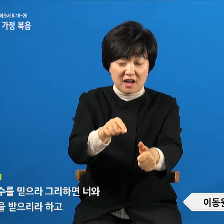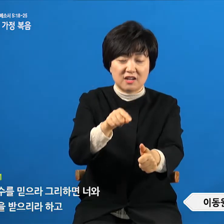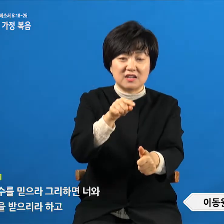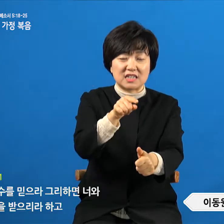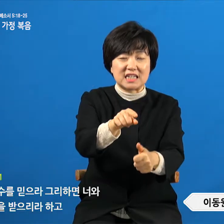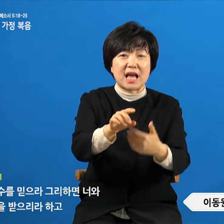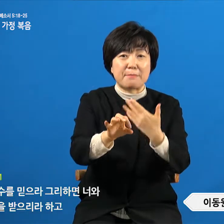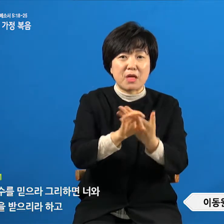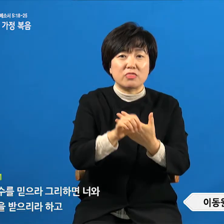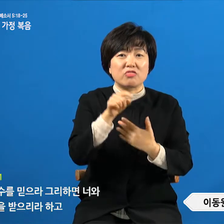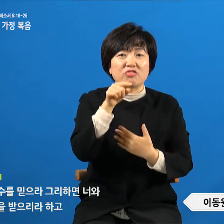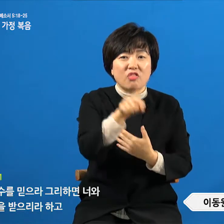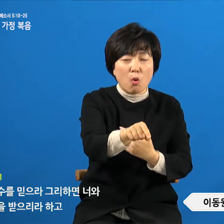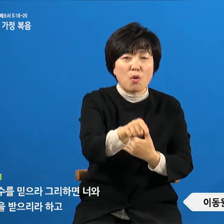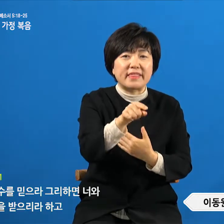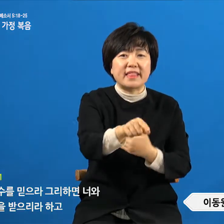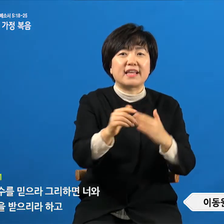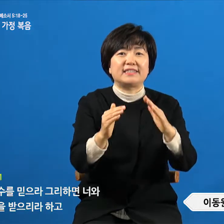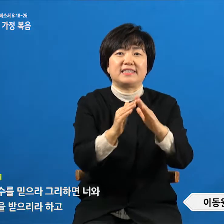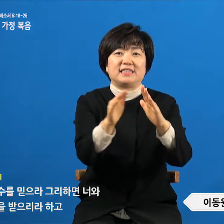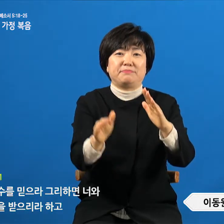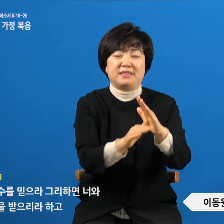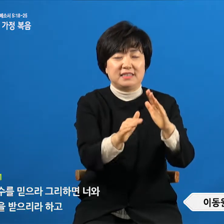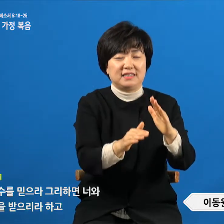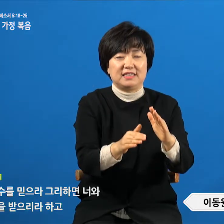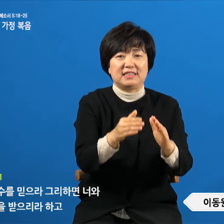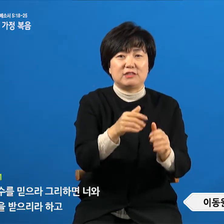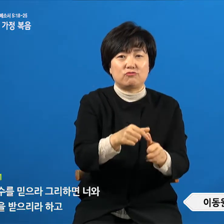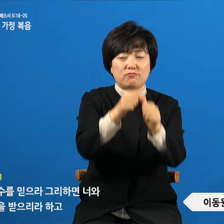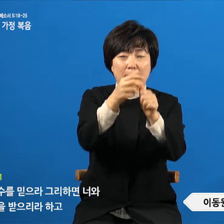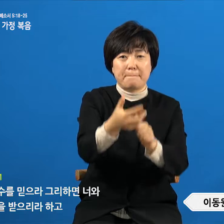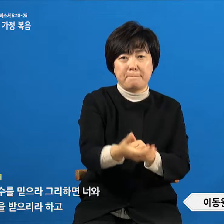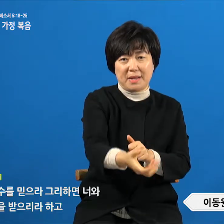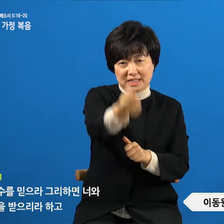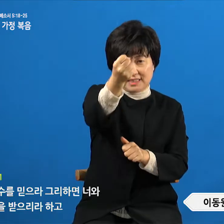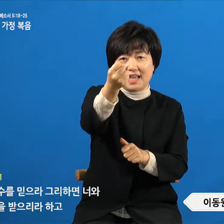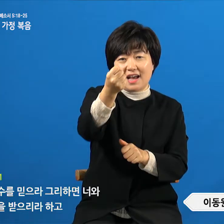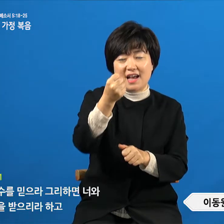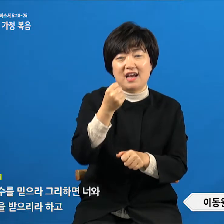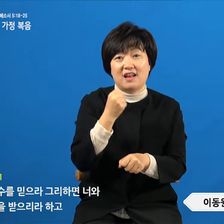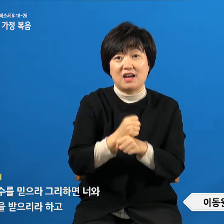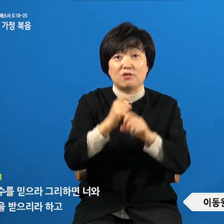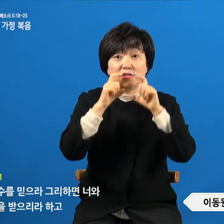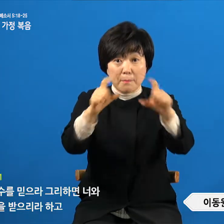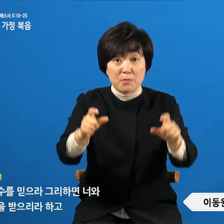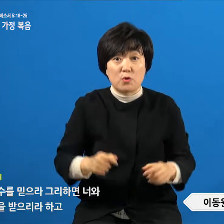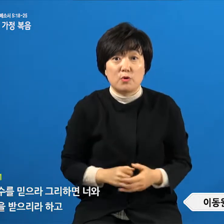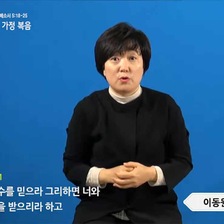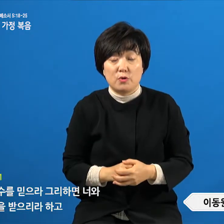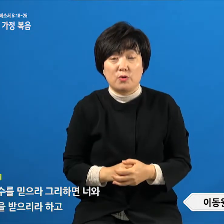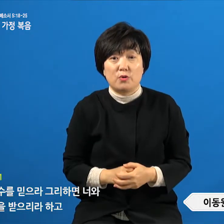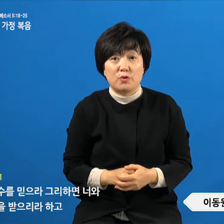너와, 그 다음에 뭐라고 그랬어요? 내 집이 구원을 받으리라고 복음은 선포하고 있습니다.